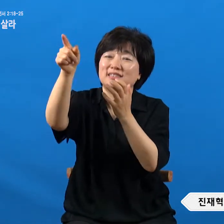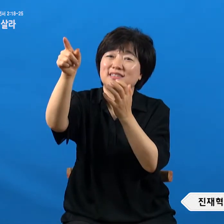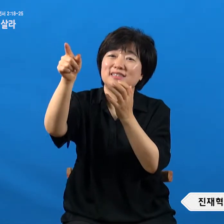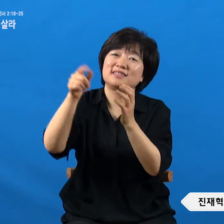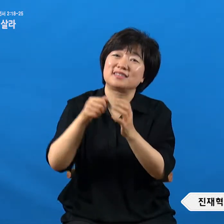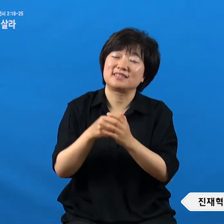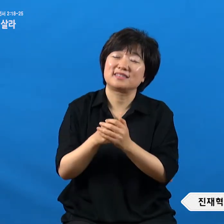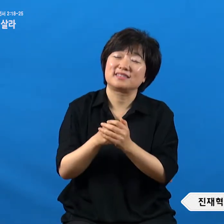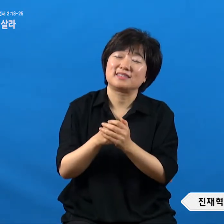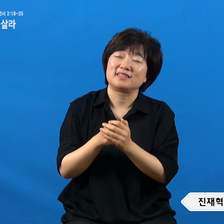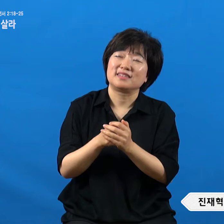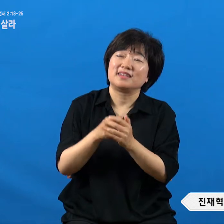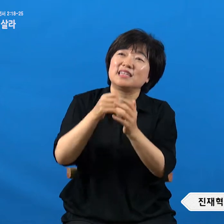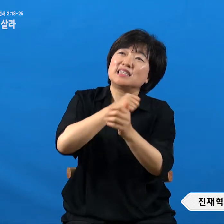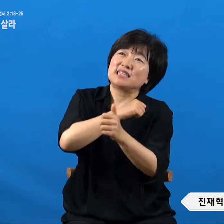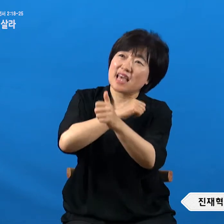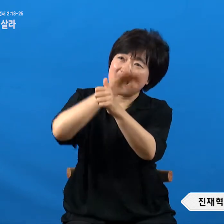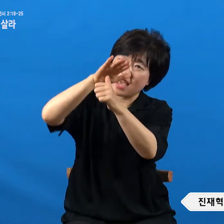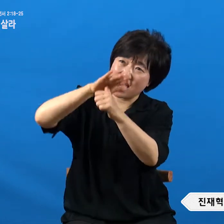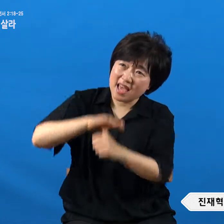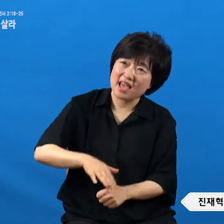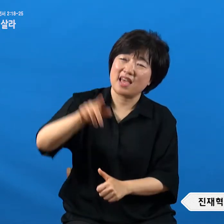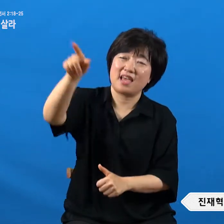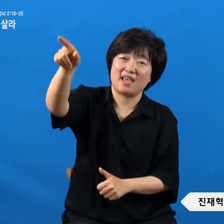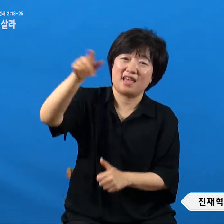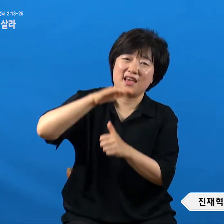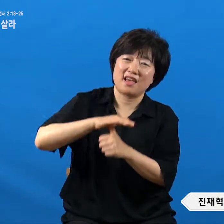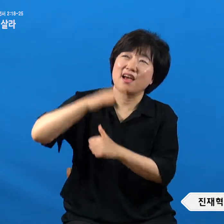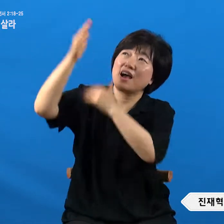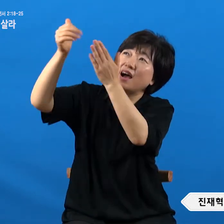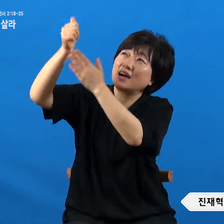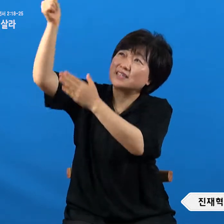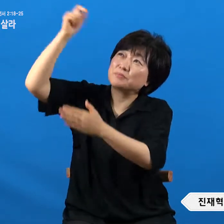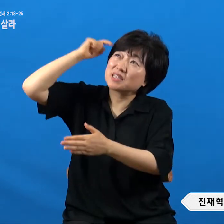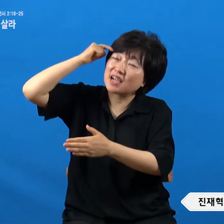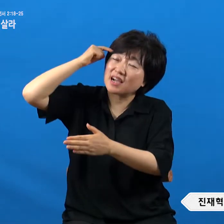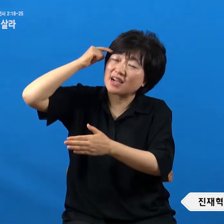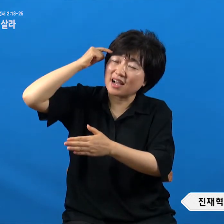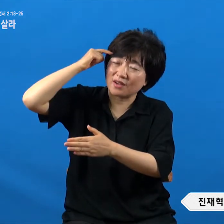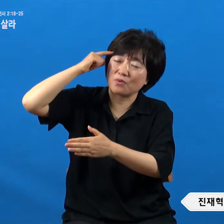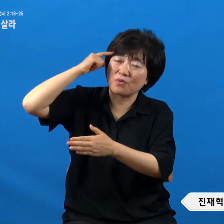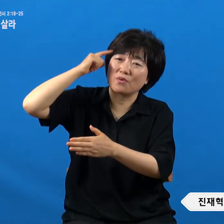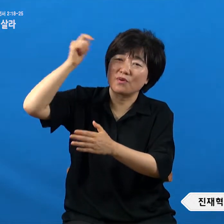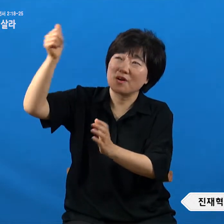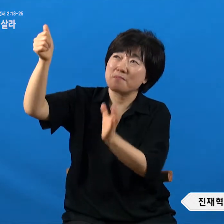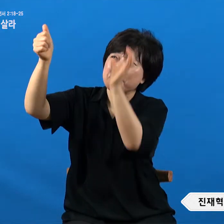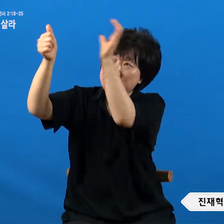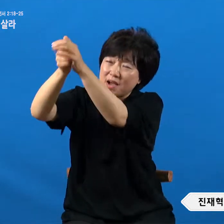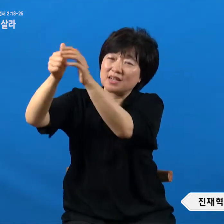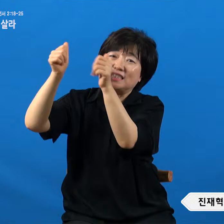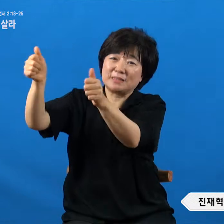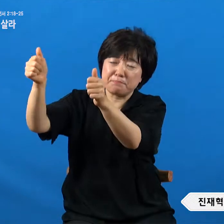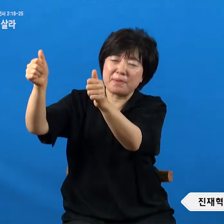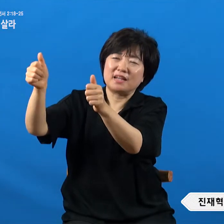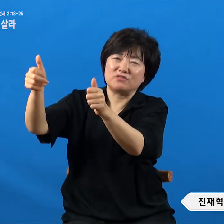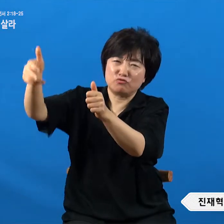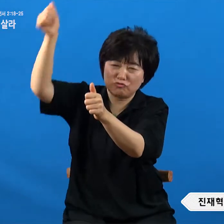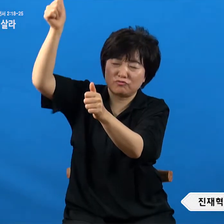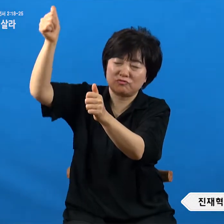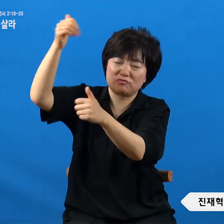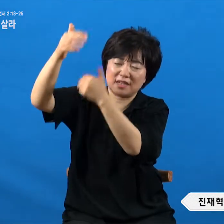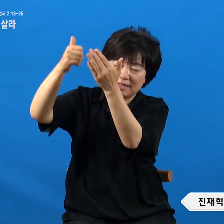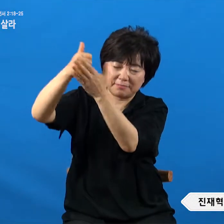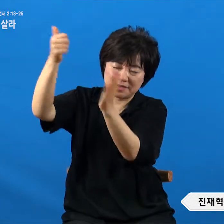고난을 그렇게 인내하시며 하나님을 생각하시고 맡기신 심판자